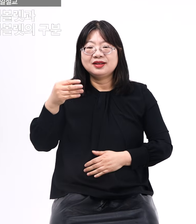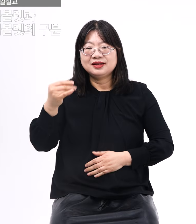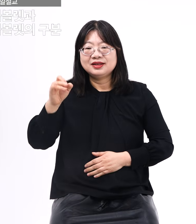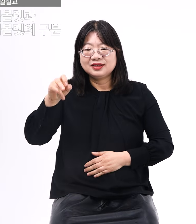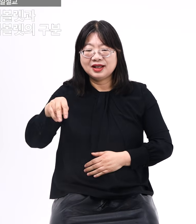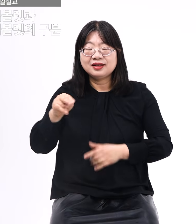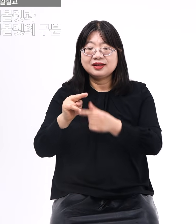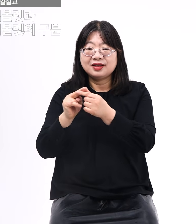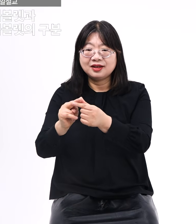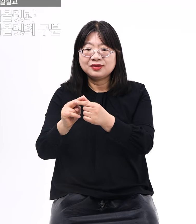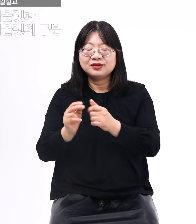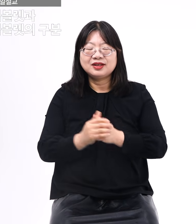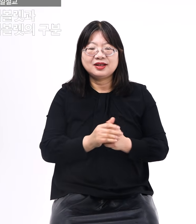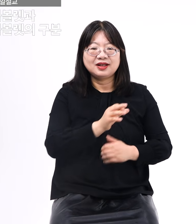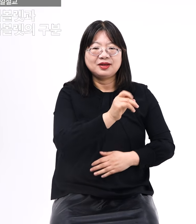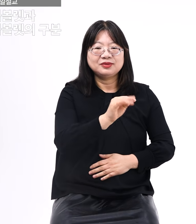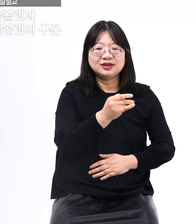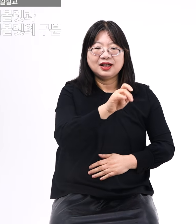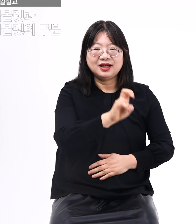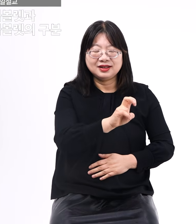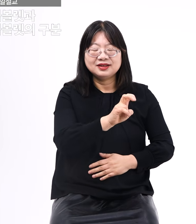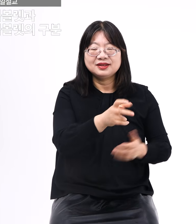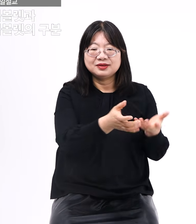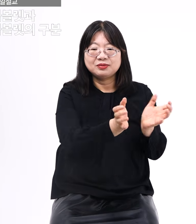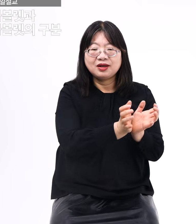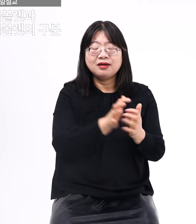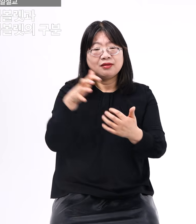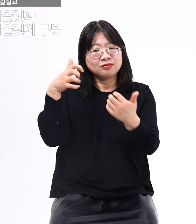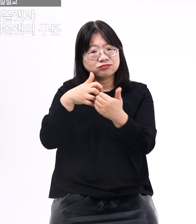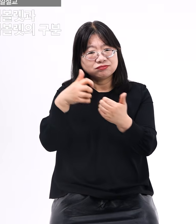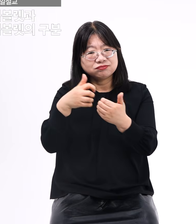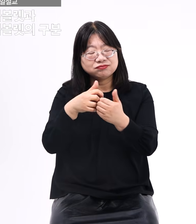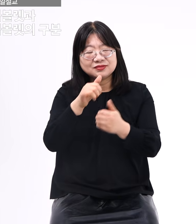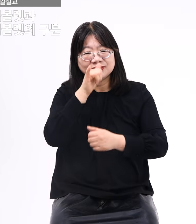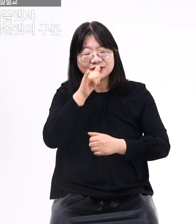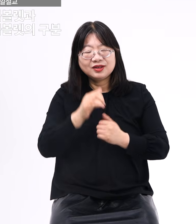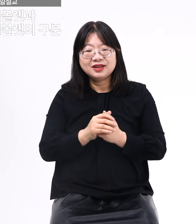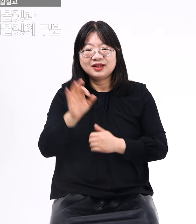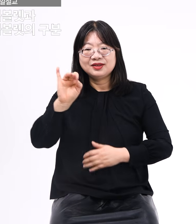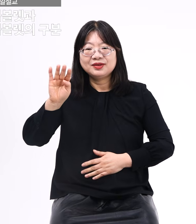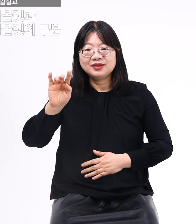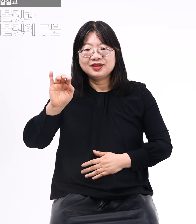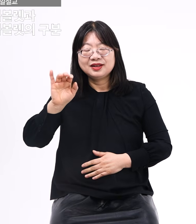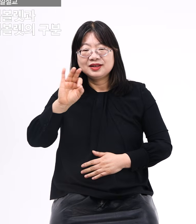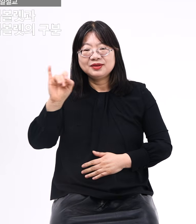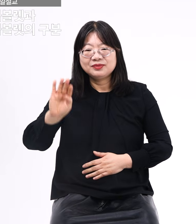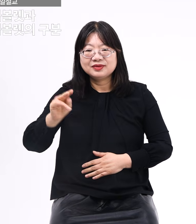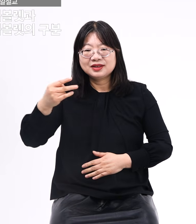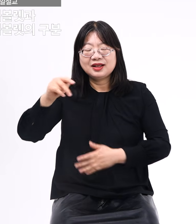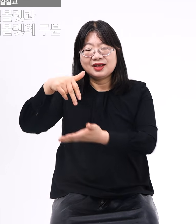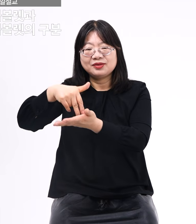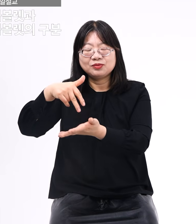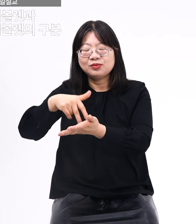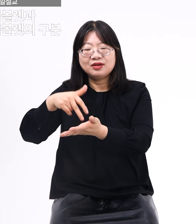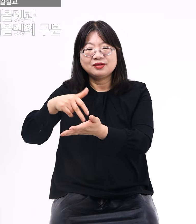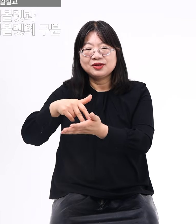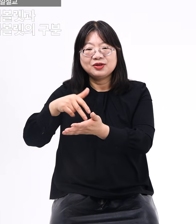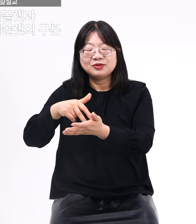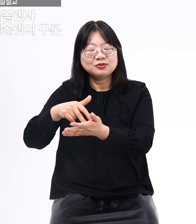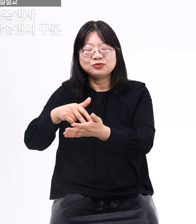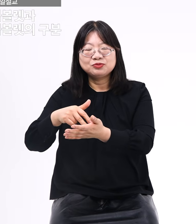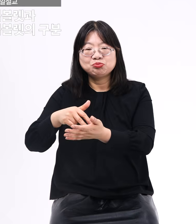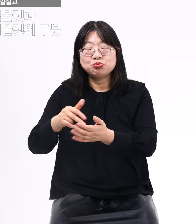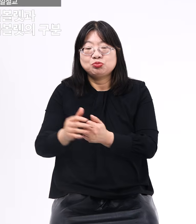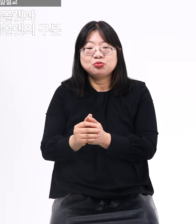길르앗하고 에브라임 지파가 전쟁을 벌여요. 입다 입장에서는 뭐 2판 4판인 거죠.